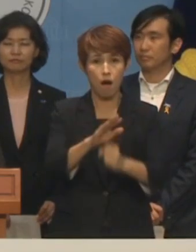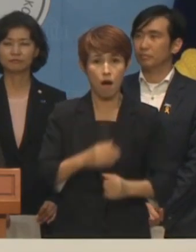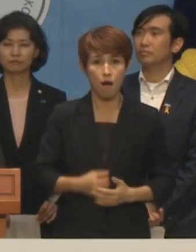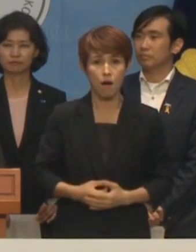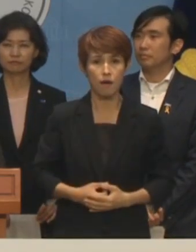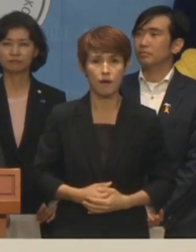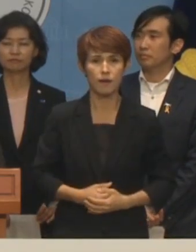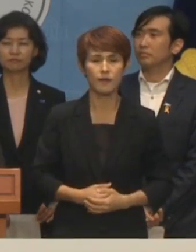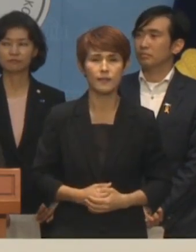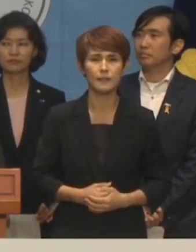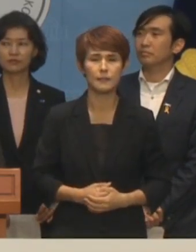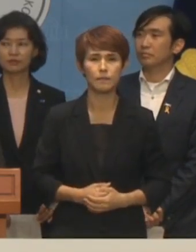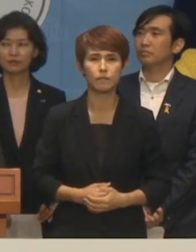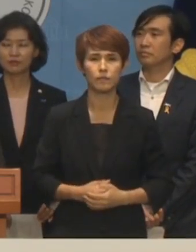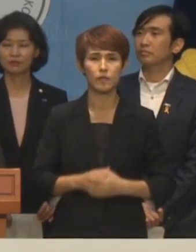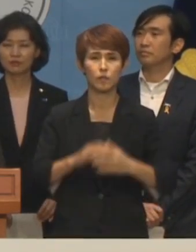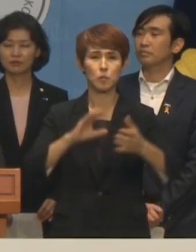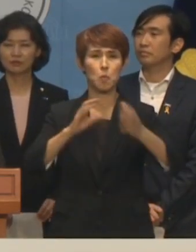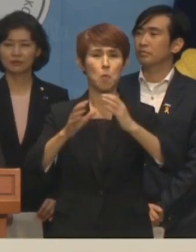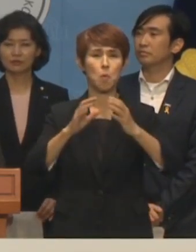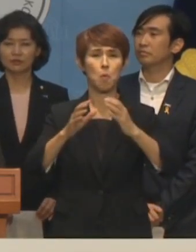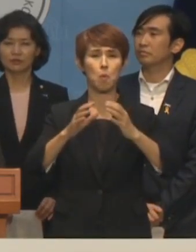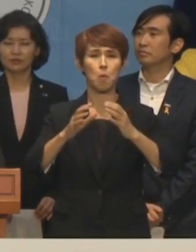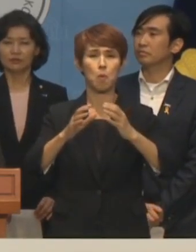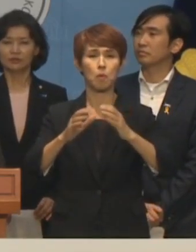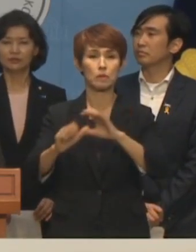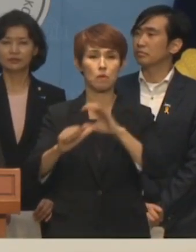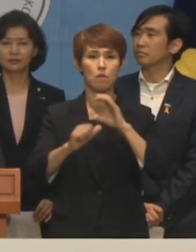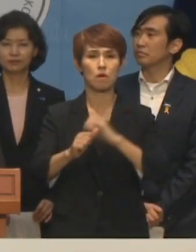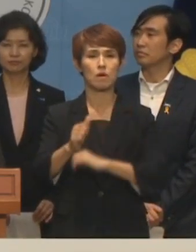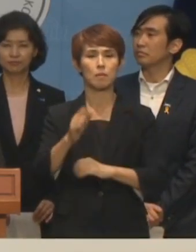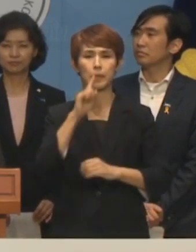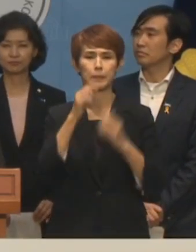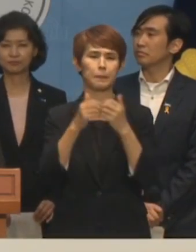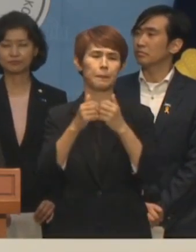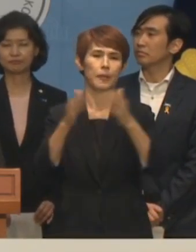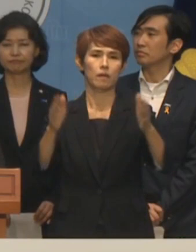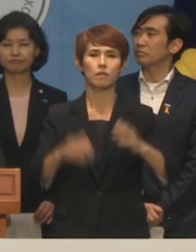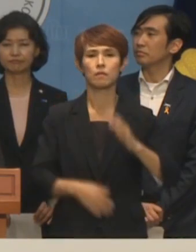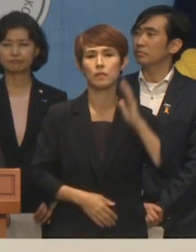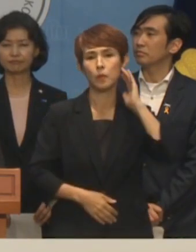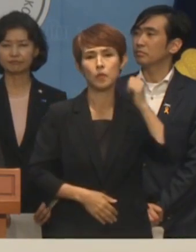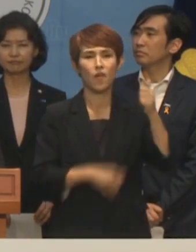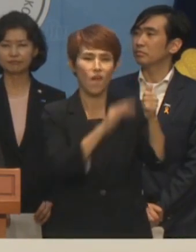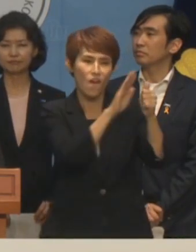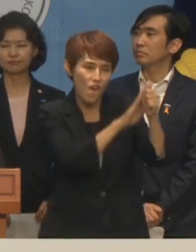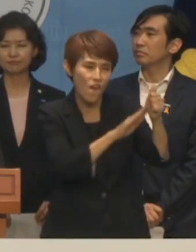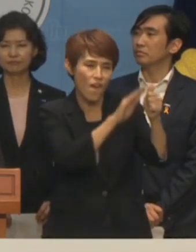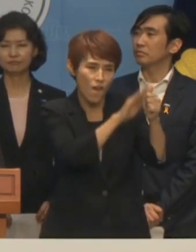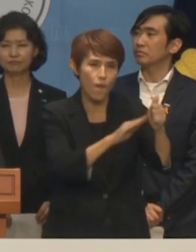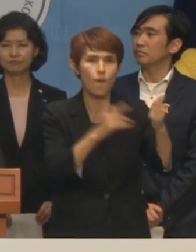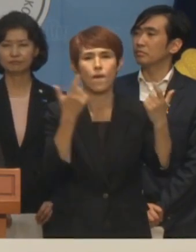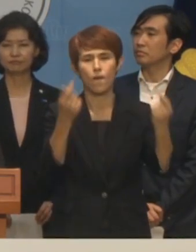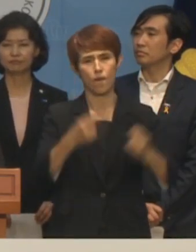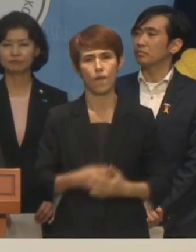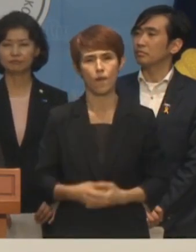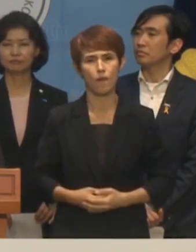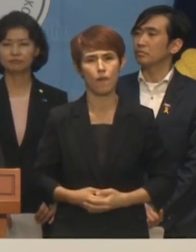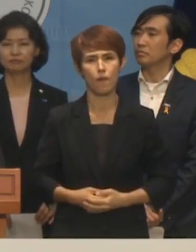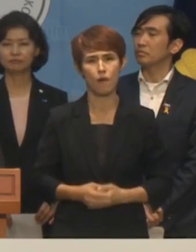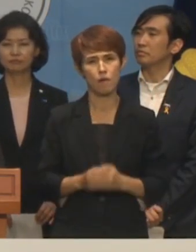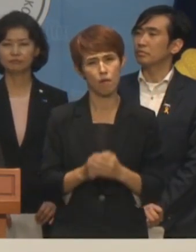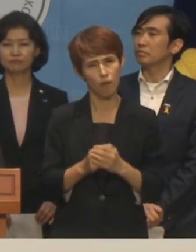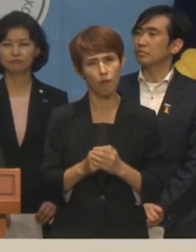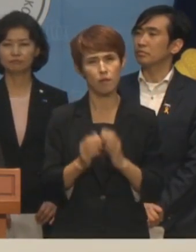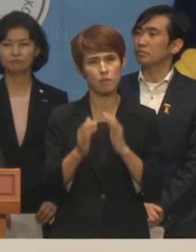쏟아냈다. 토론을 빙자한 막말이자 모욕, 대통령을 향한 아양에 불과했다. 최소한의